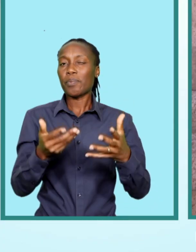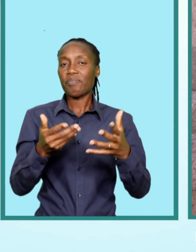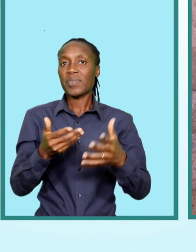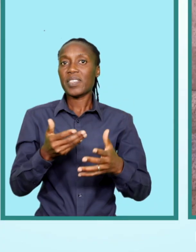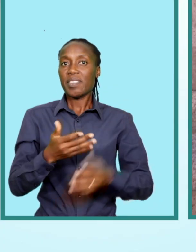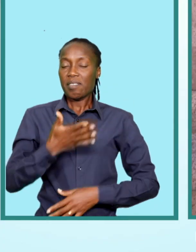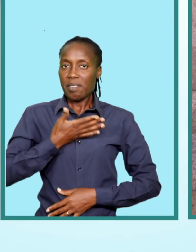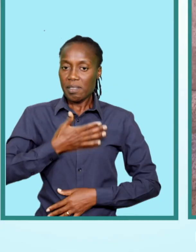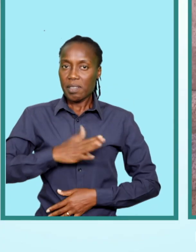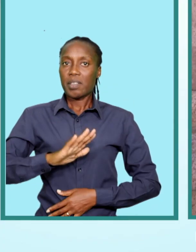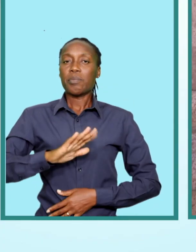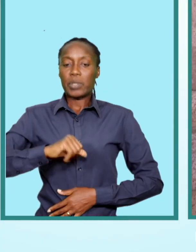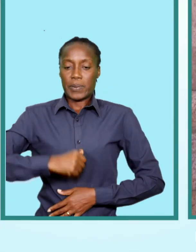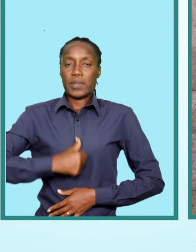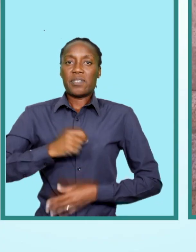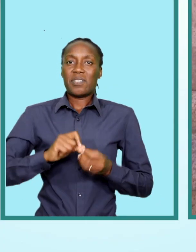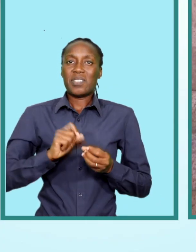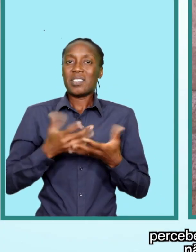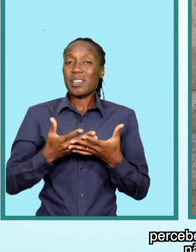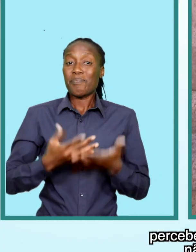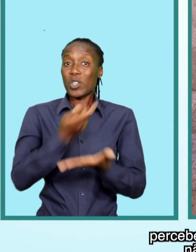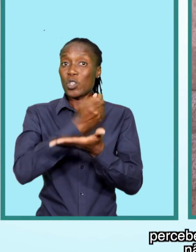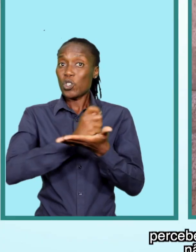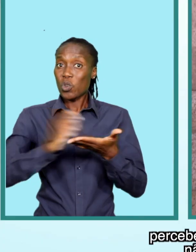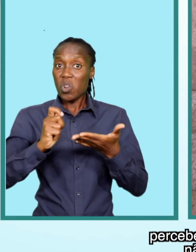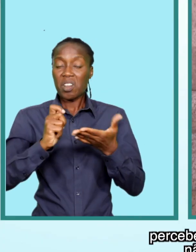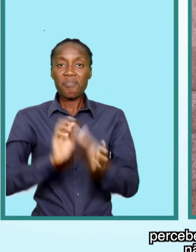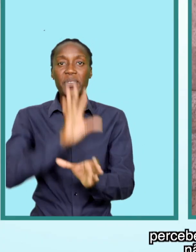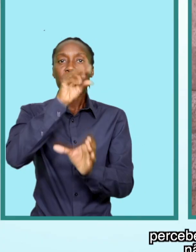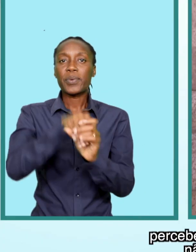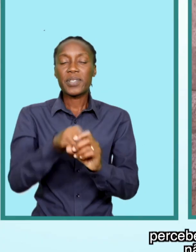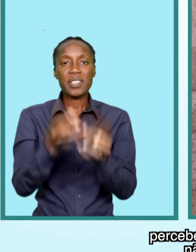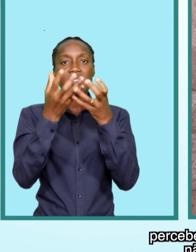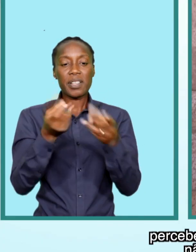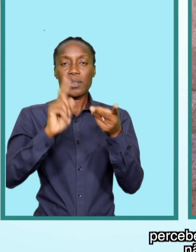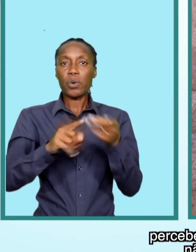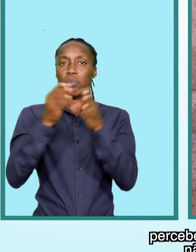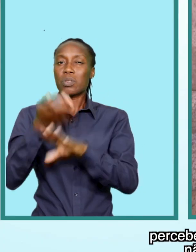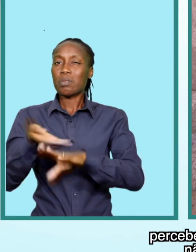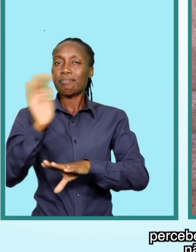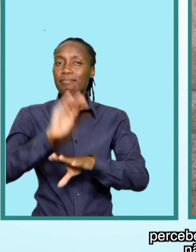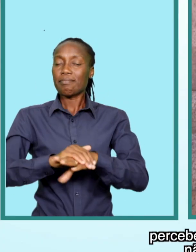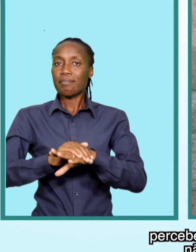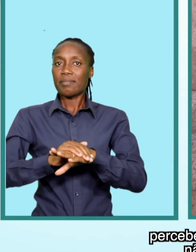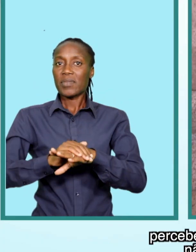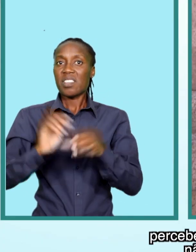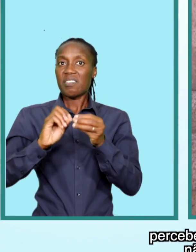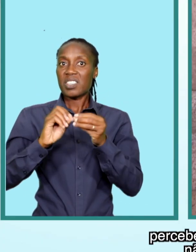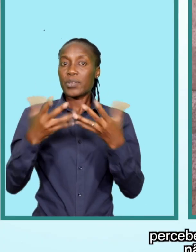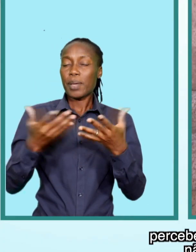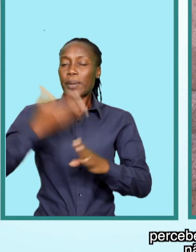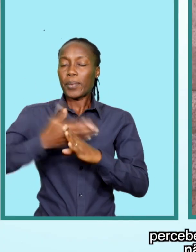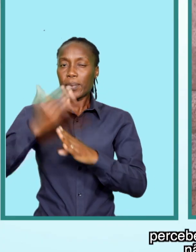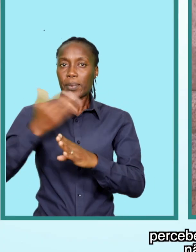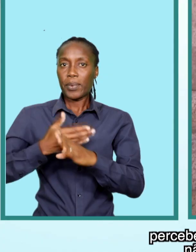ali. E a nossa luta começou ali, percebemos que faríamos tudo por conta própria. Não